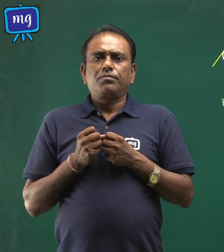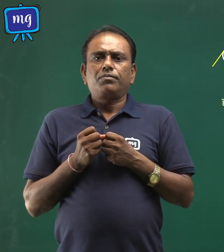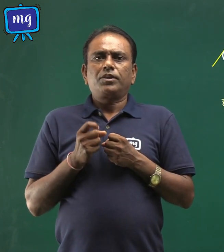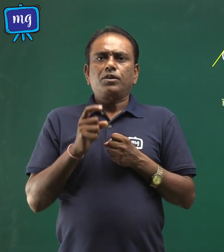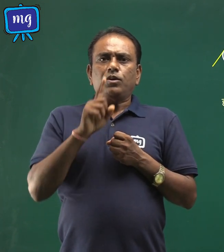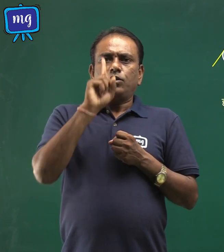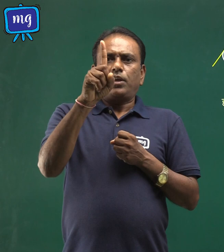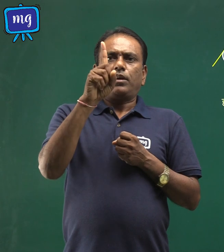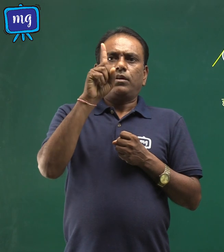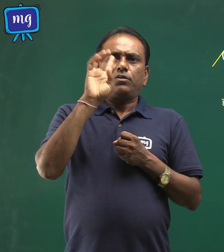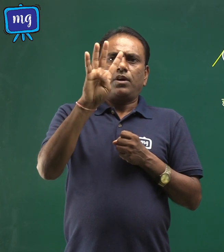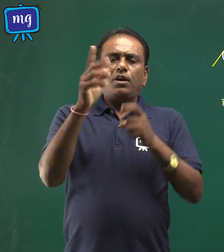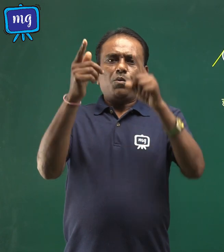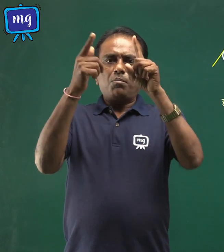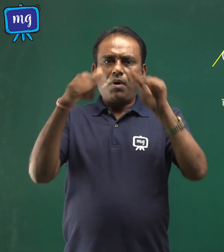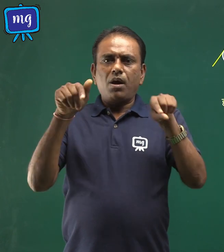14 में भाग देंगे